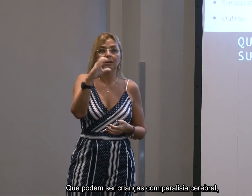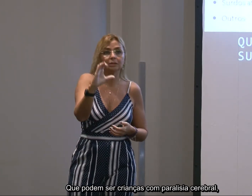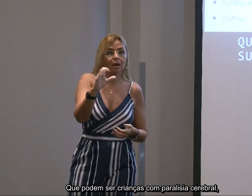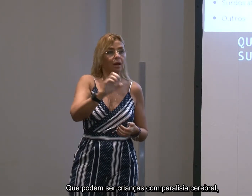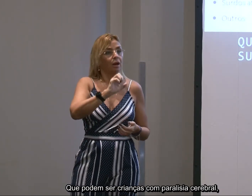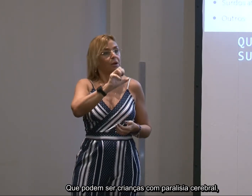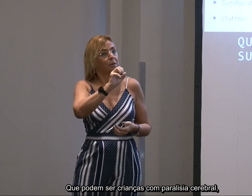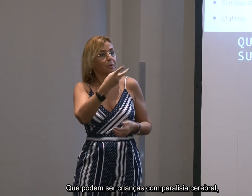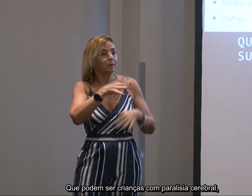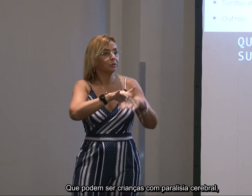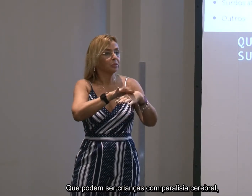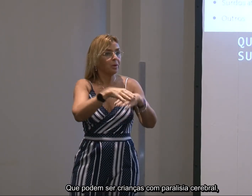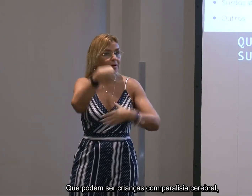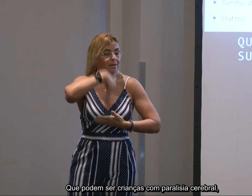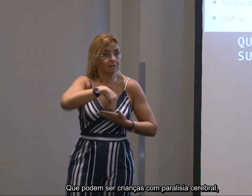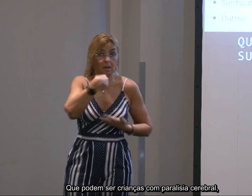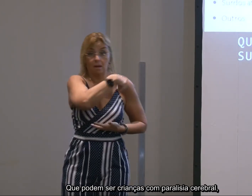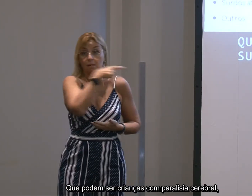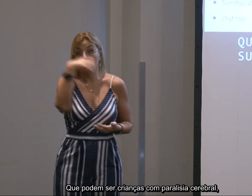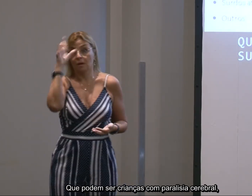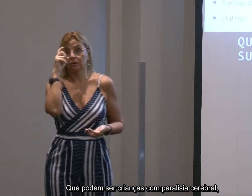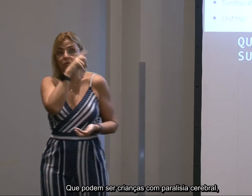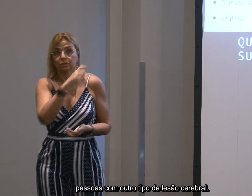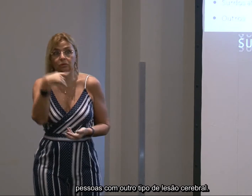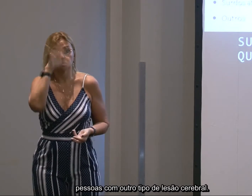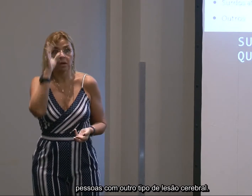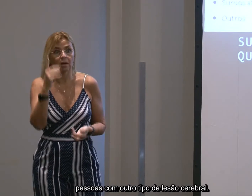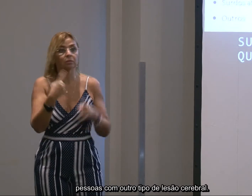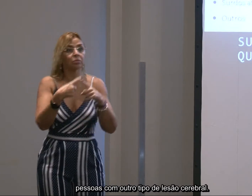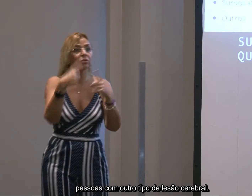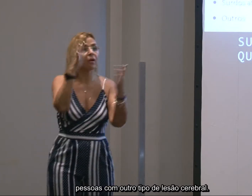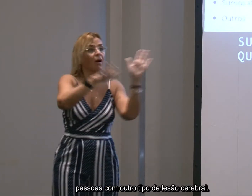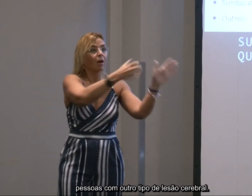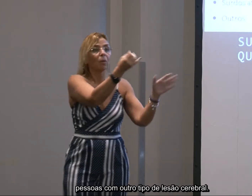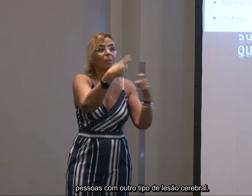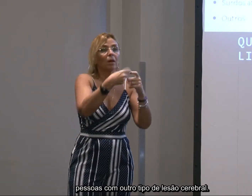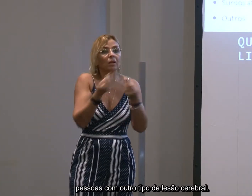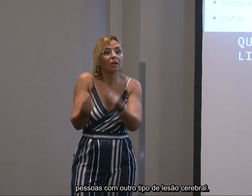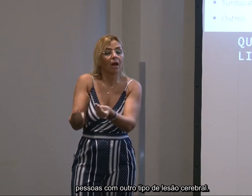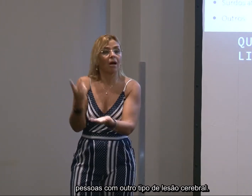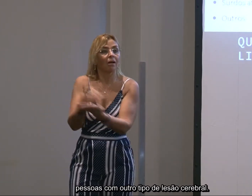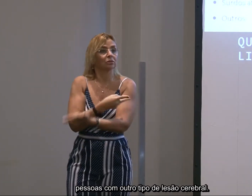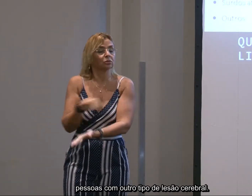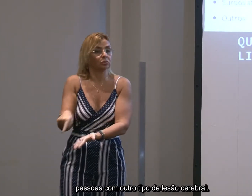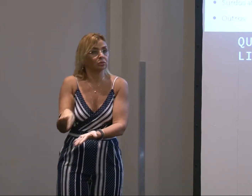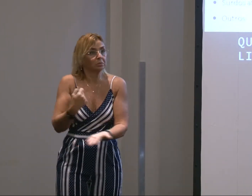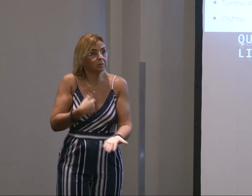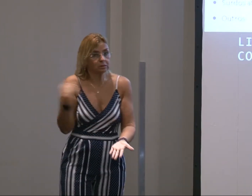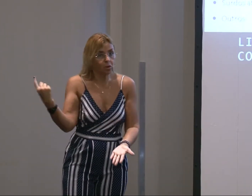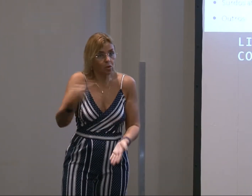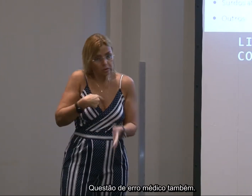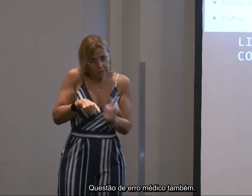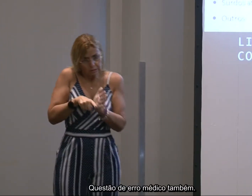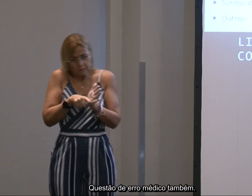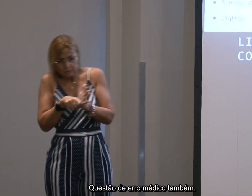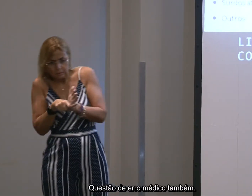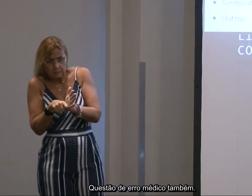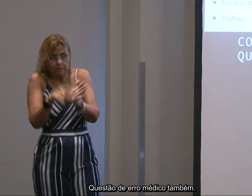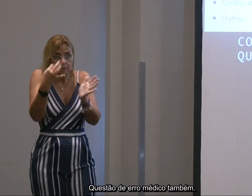ser crianças com paralisia cerebral, pessoas que têm um outro tipo de lesão cerebral, questão de